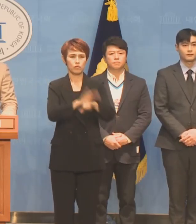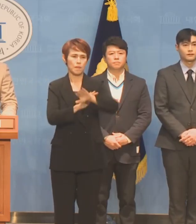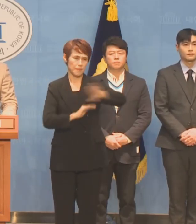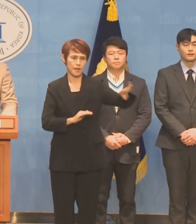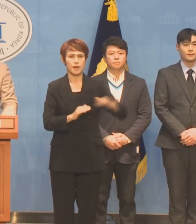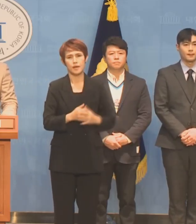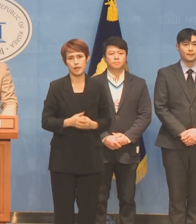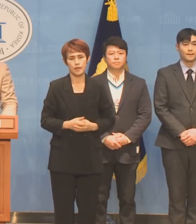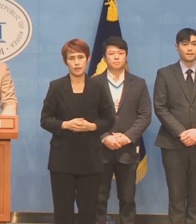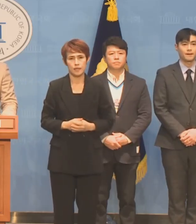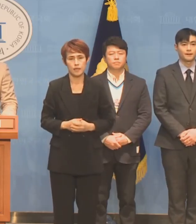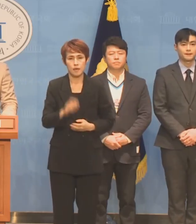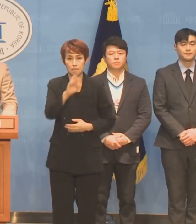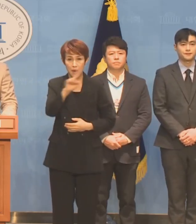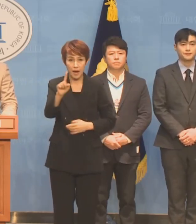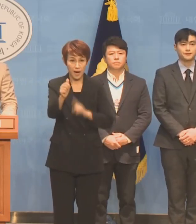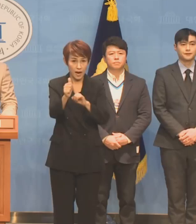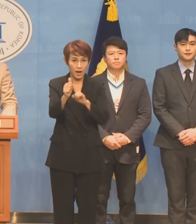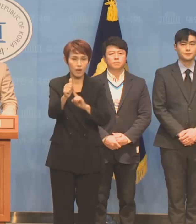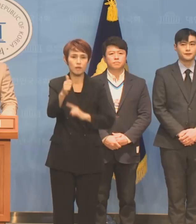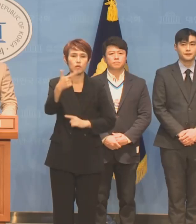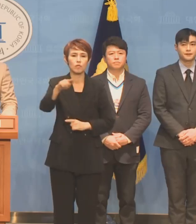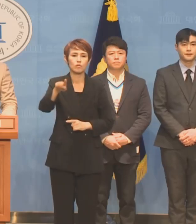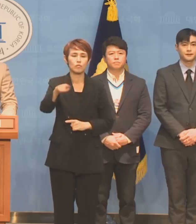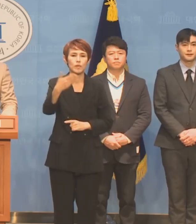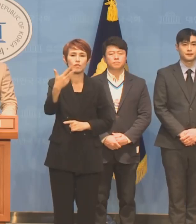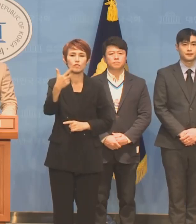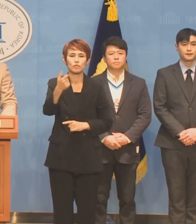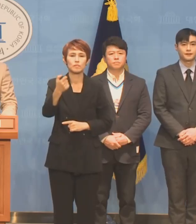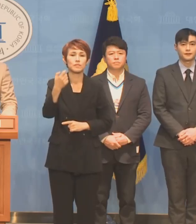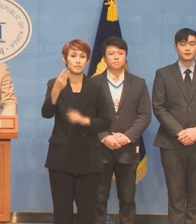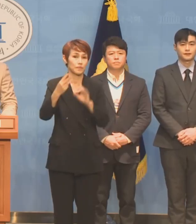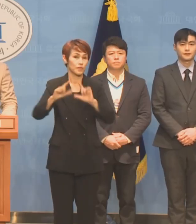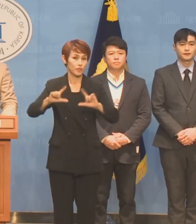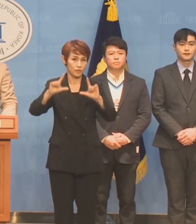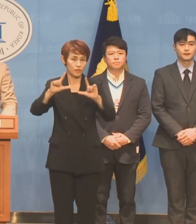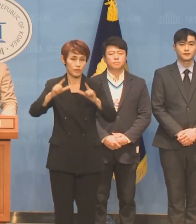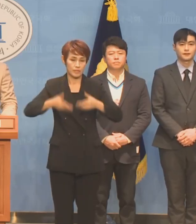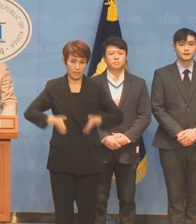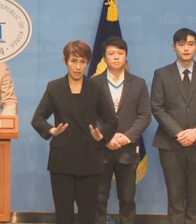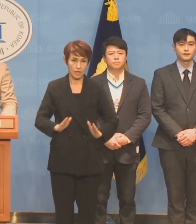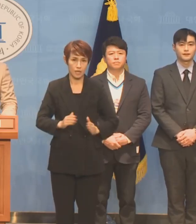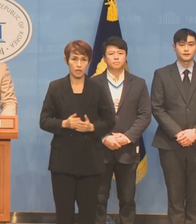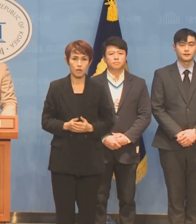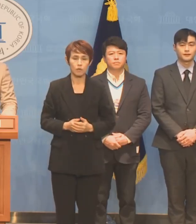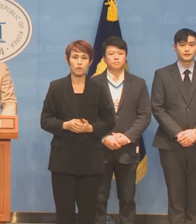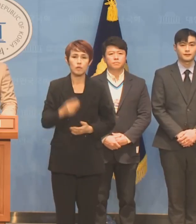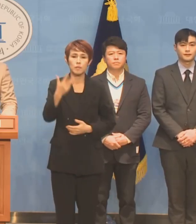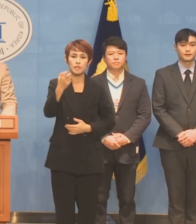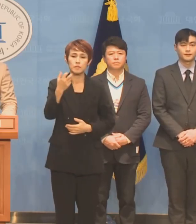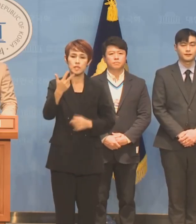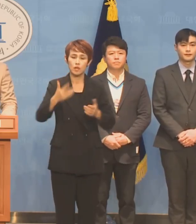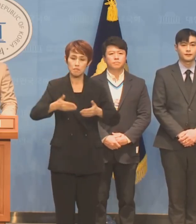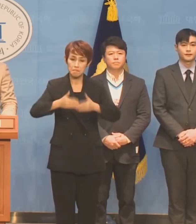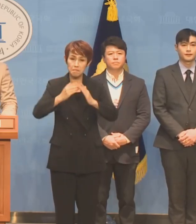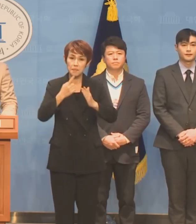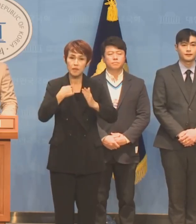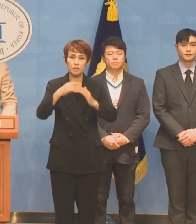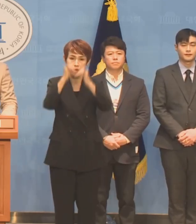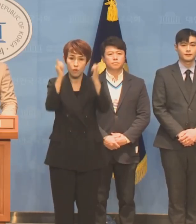마은혁 후보는 63년생으로 서울대 정치학과 81학번이며 87년 결성된 사회주의 지하혁명